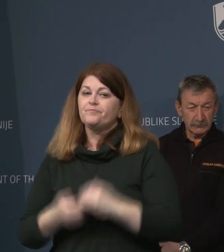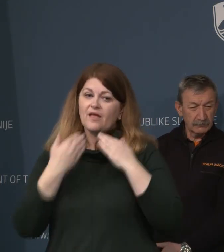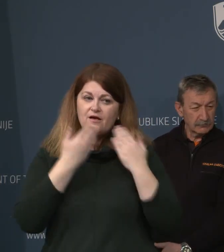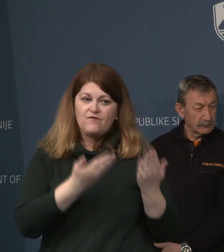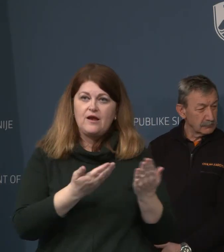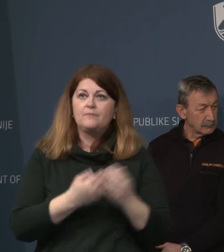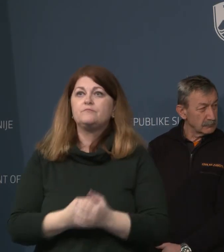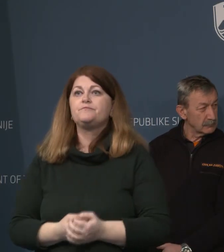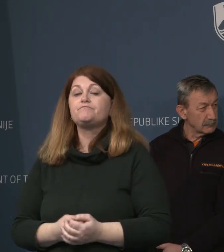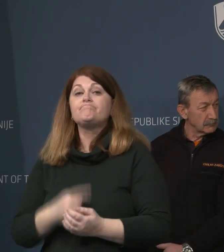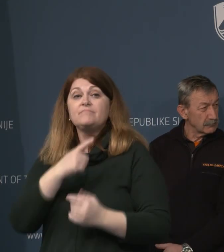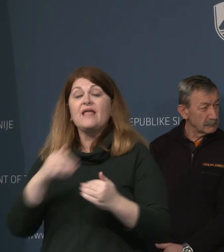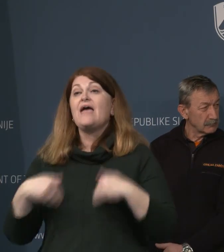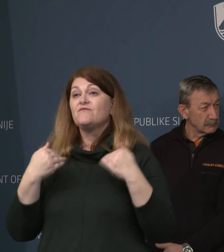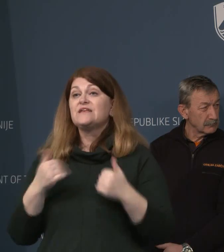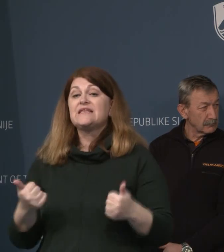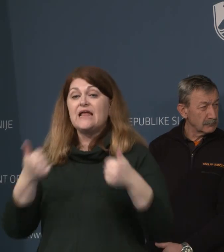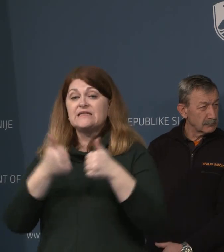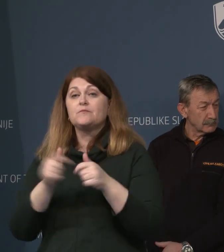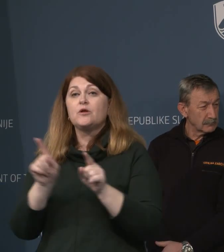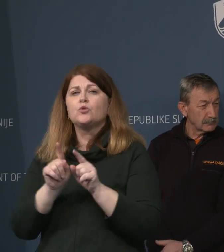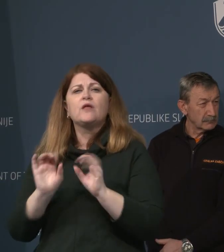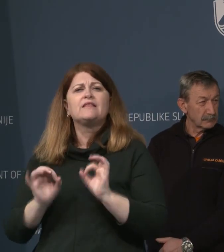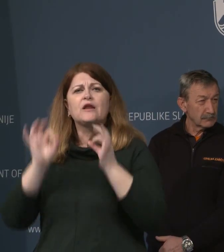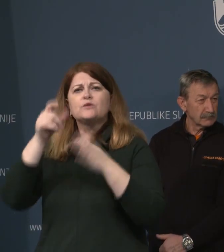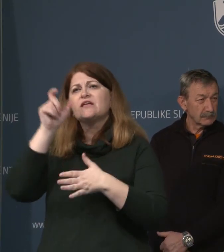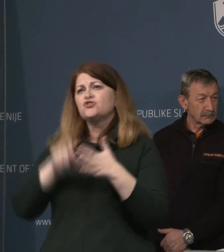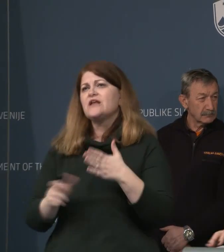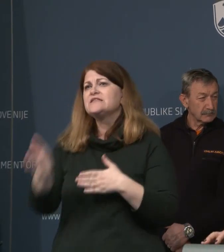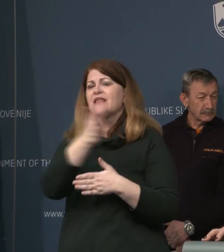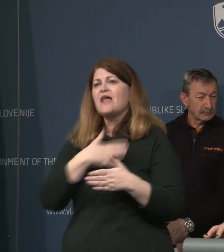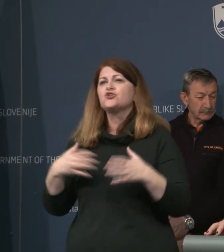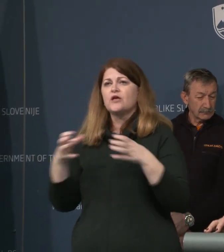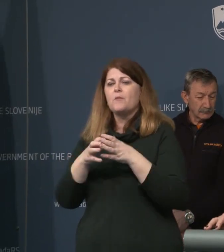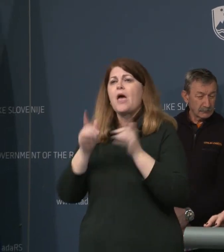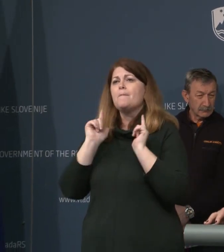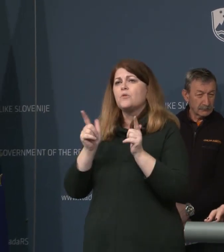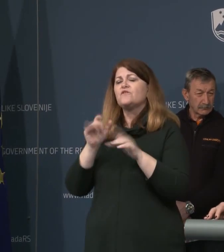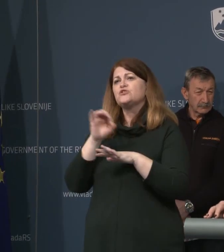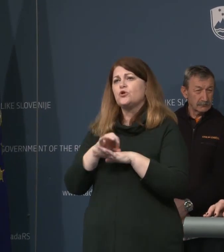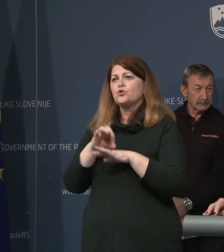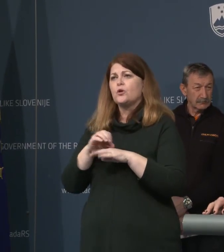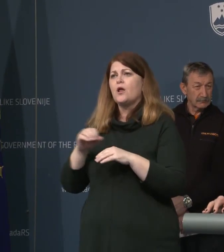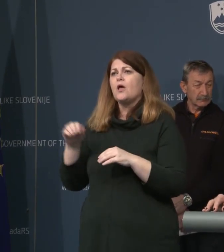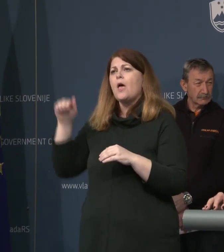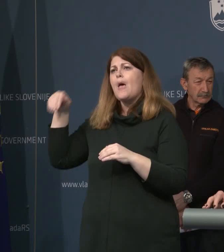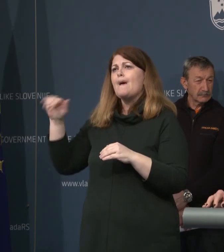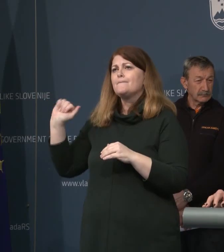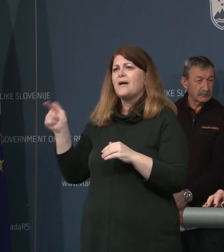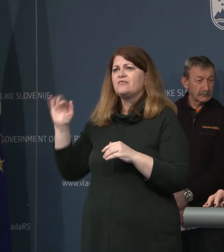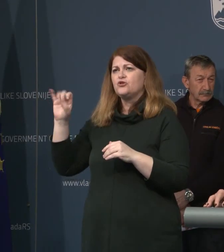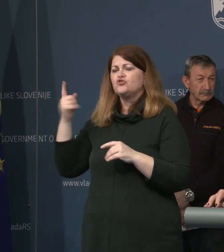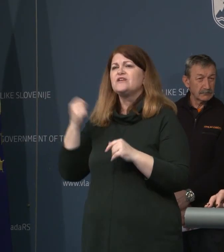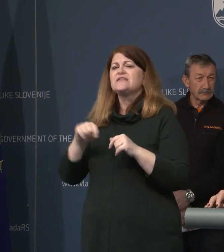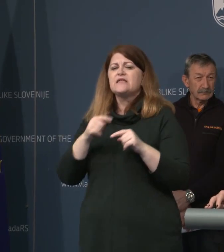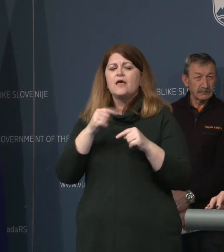Hvala. Ne nazadnje, sem vesela, da je z nami dragocena članica naše ekipe, profesor dr. Mojca Matičić z